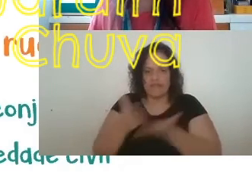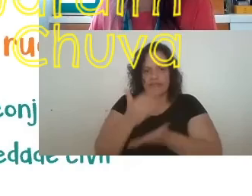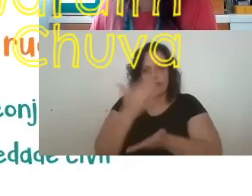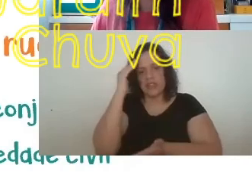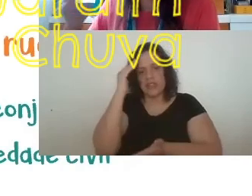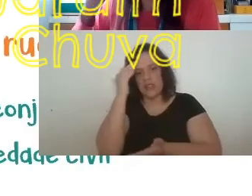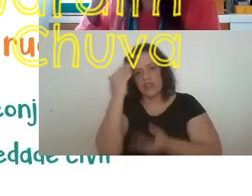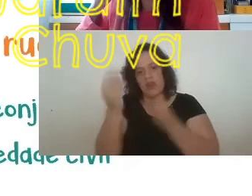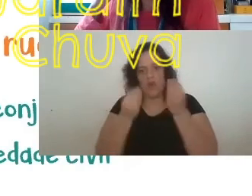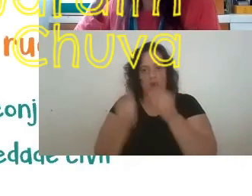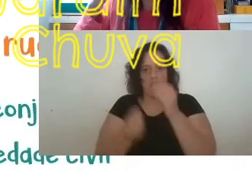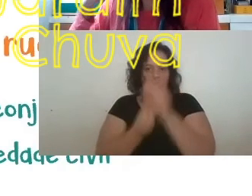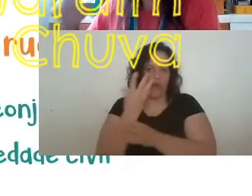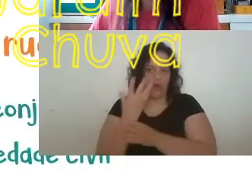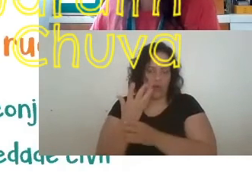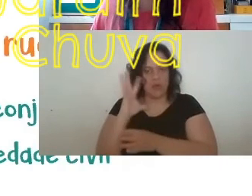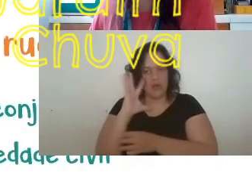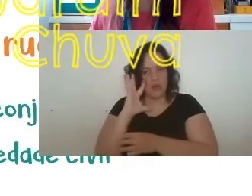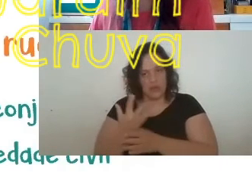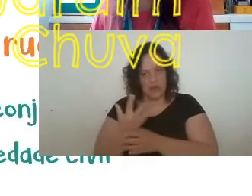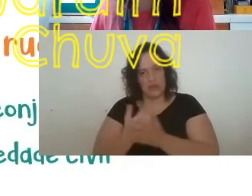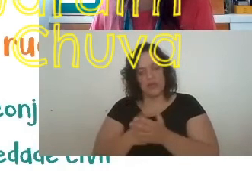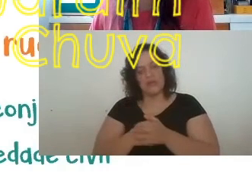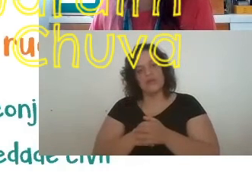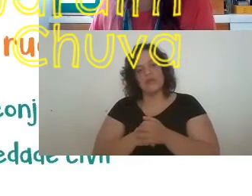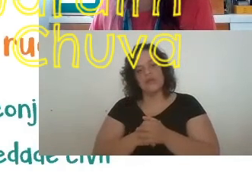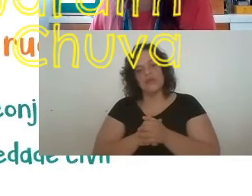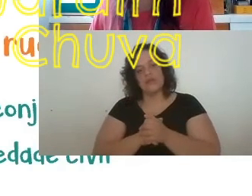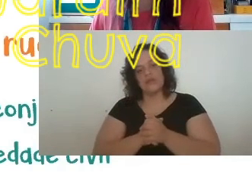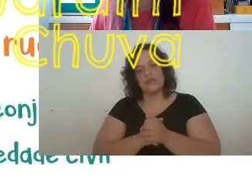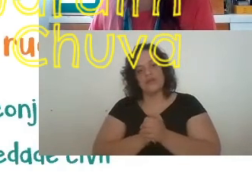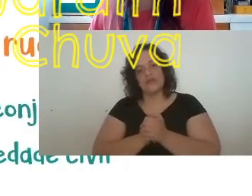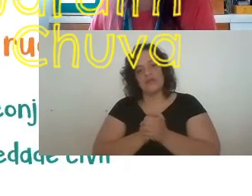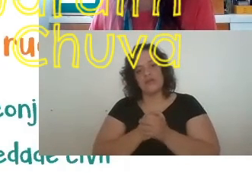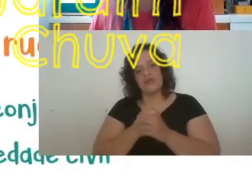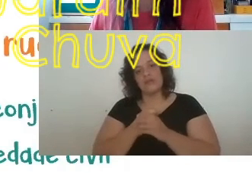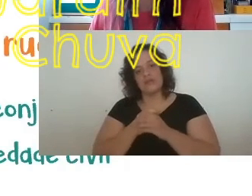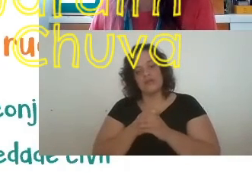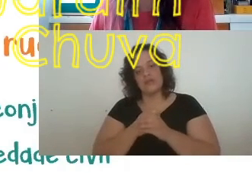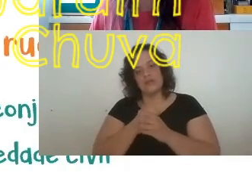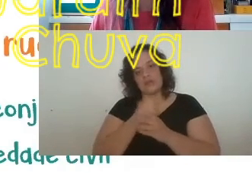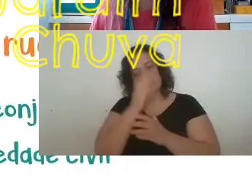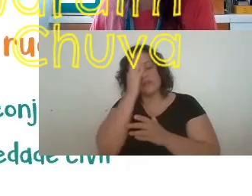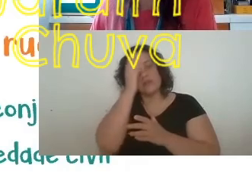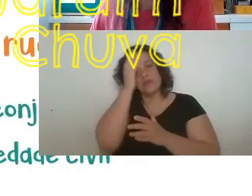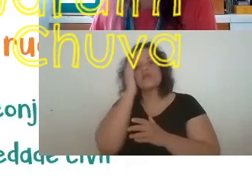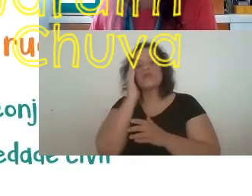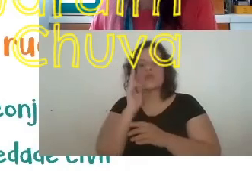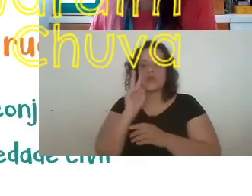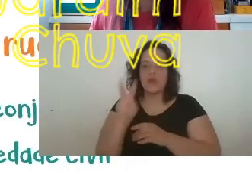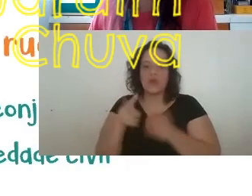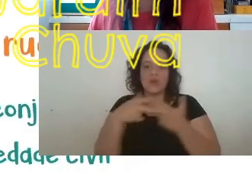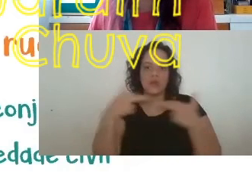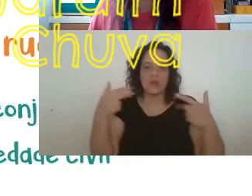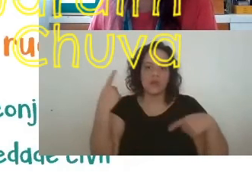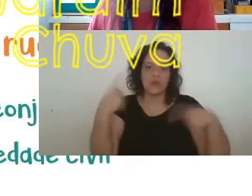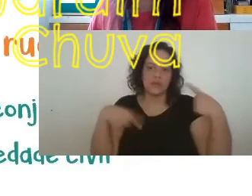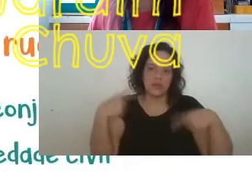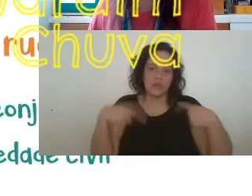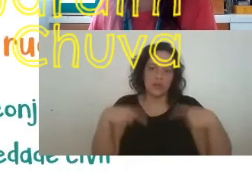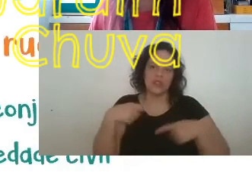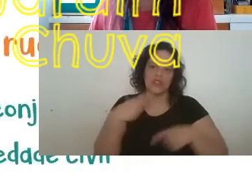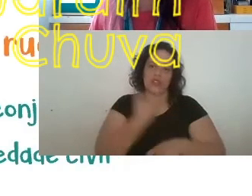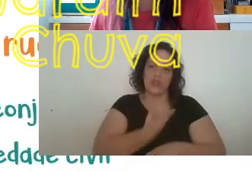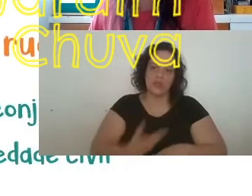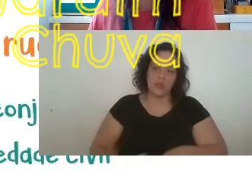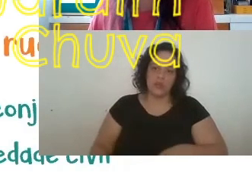soluções conjuntamente, né? Olhando para o aprimoramento das políticas públicas, que instrumentos que podem